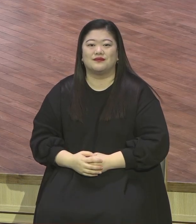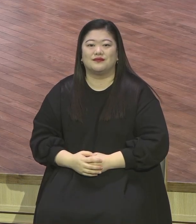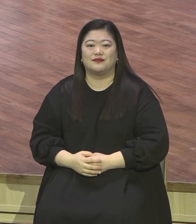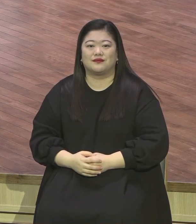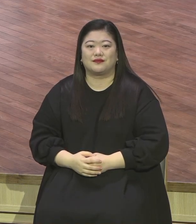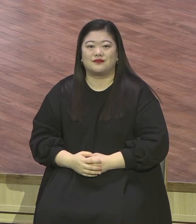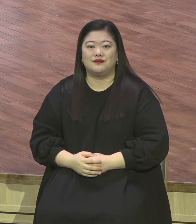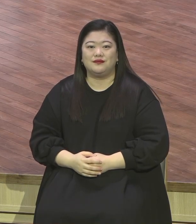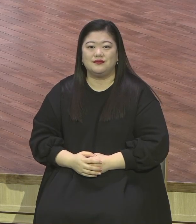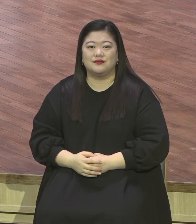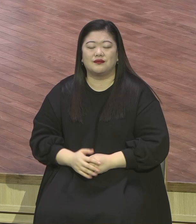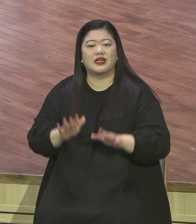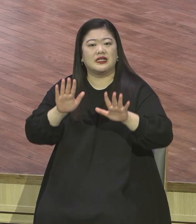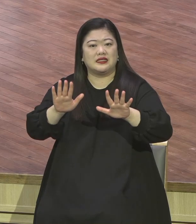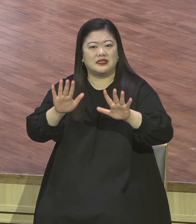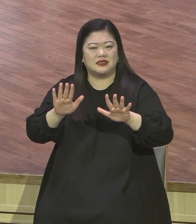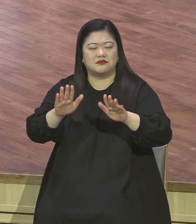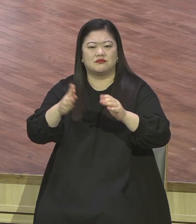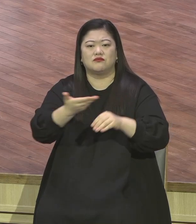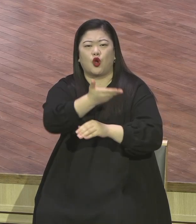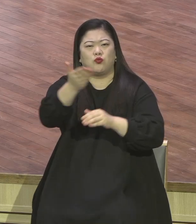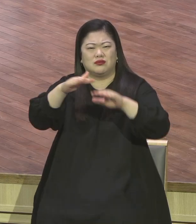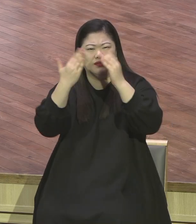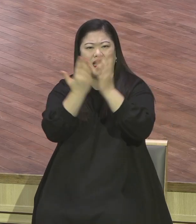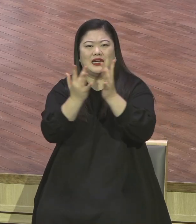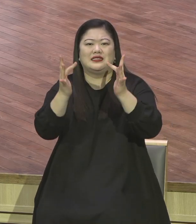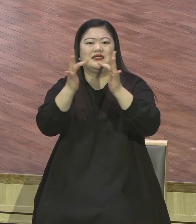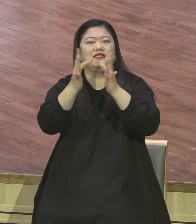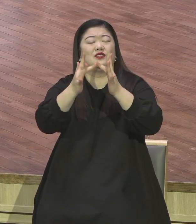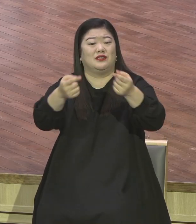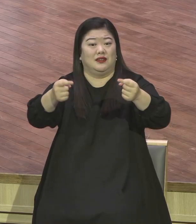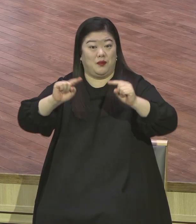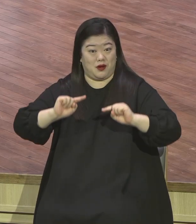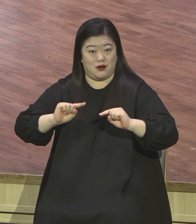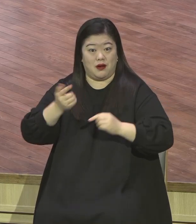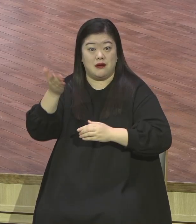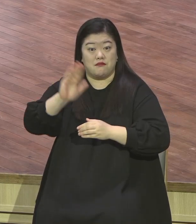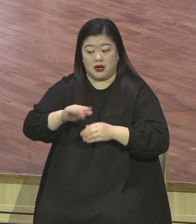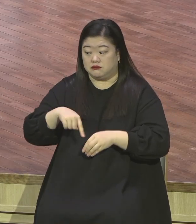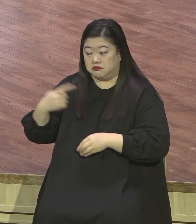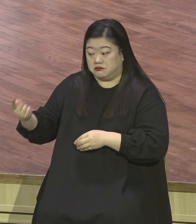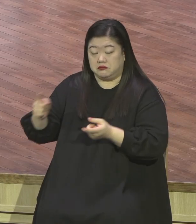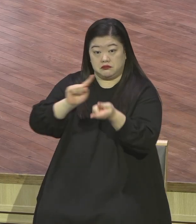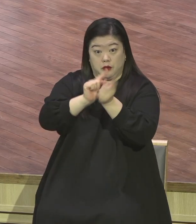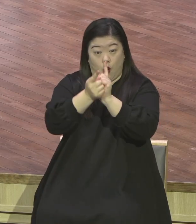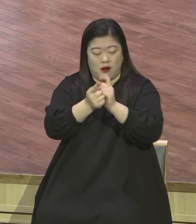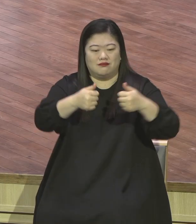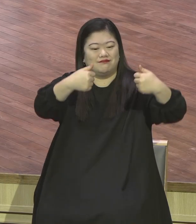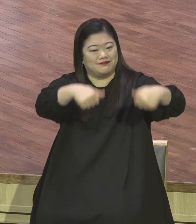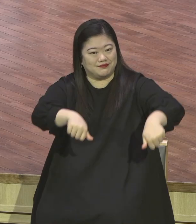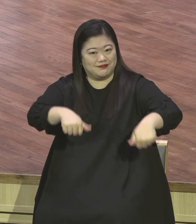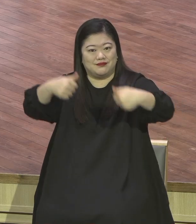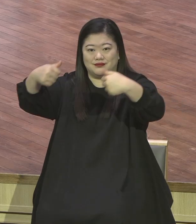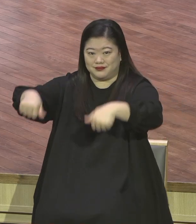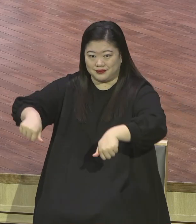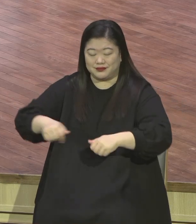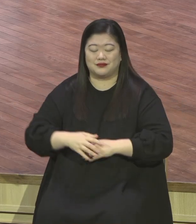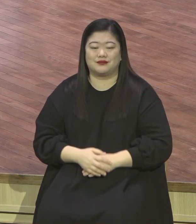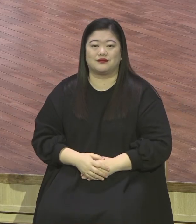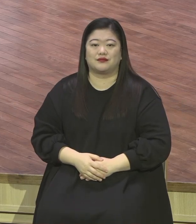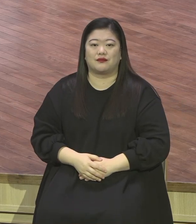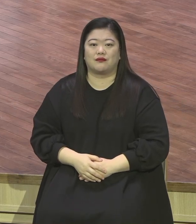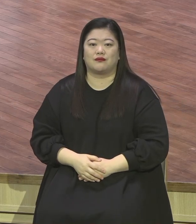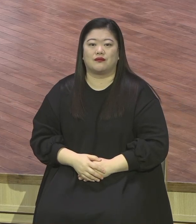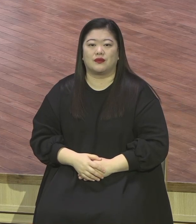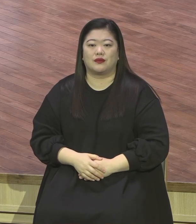우리 온라인 예배이지만은 여러분들 서로 다 우리 해외생들도 같이 서로 인사합시다. 절대